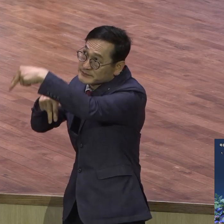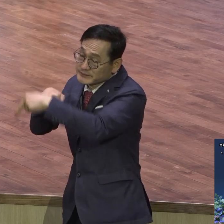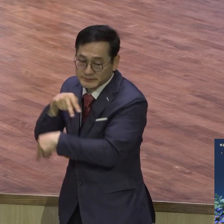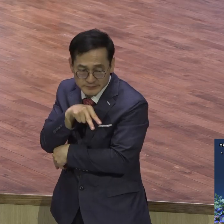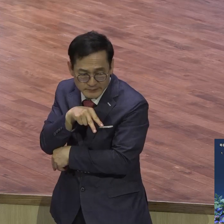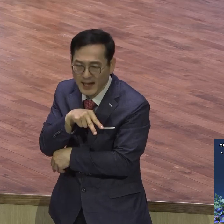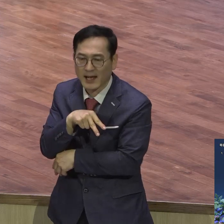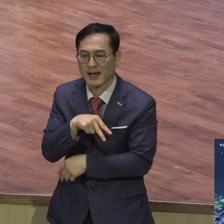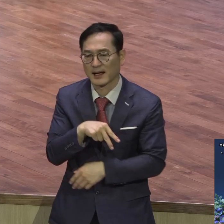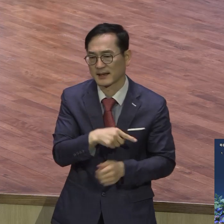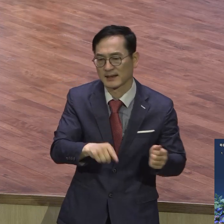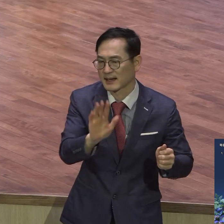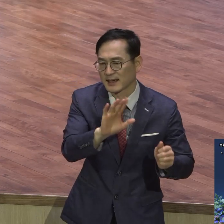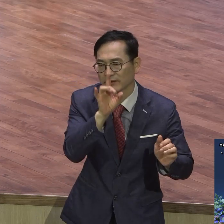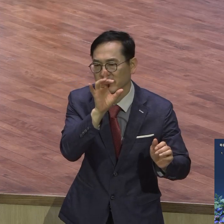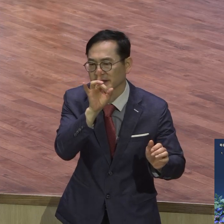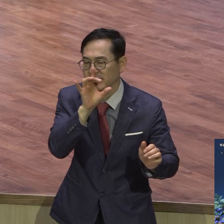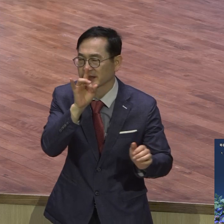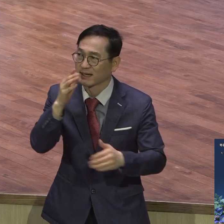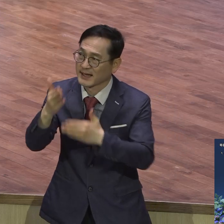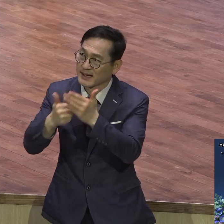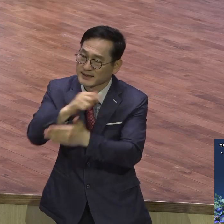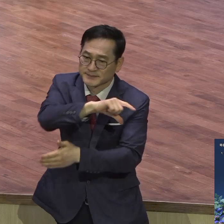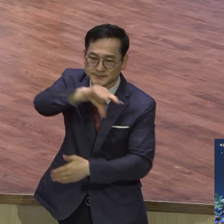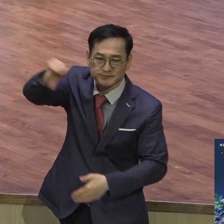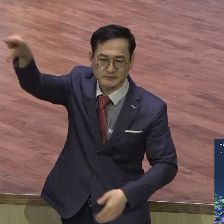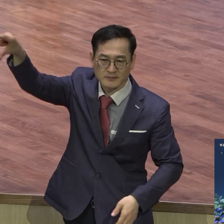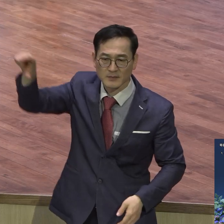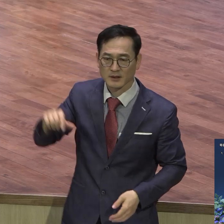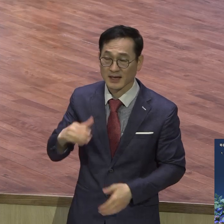있는 인격 하나님 중심